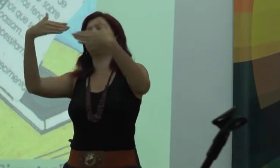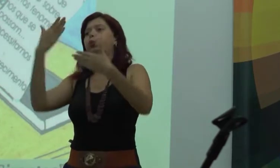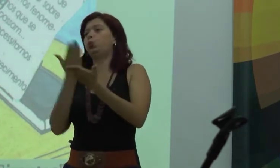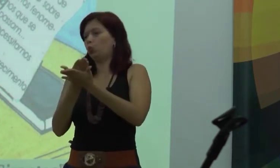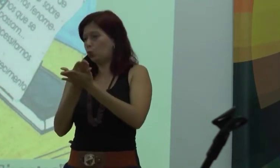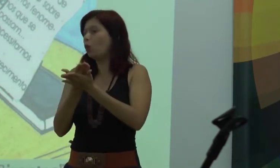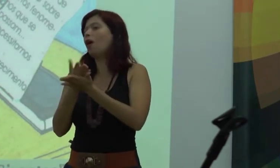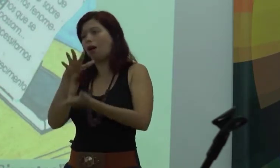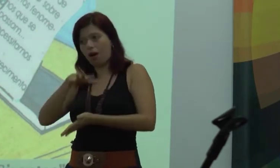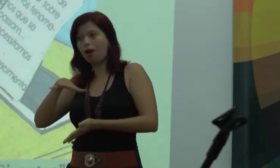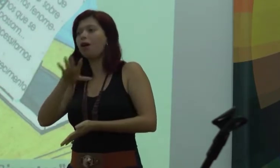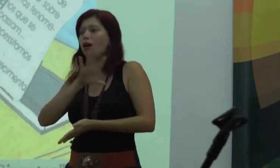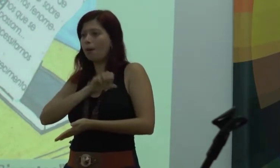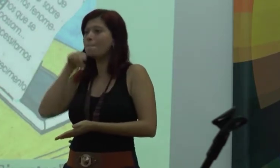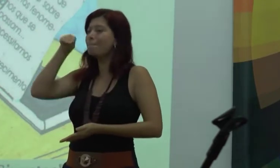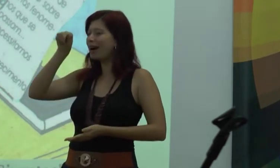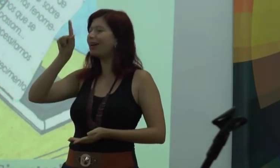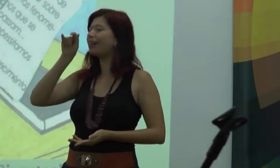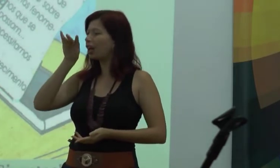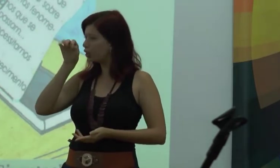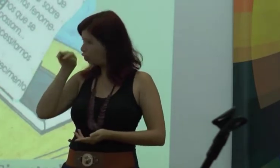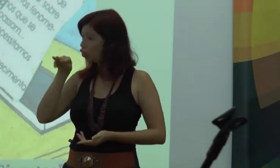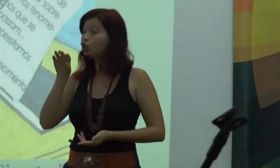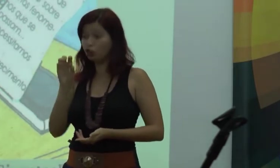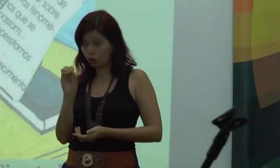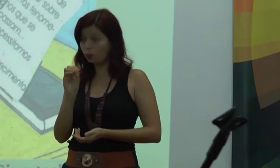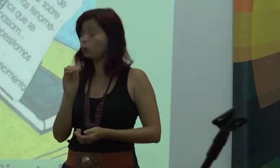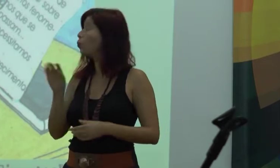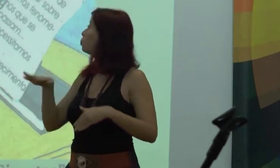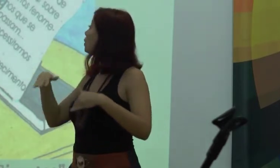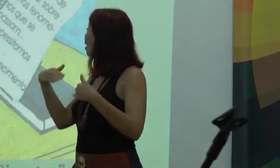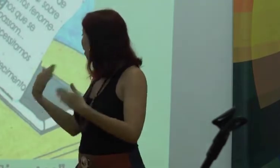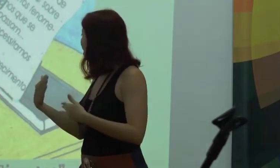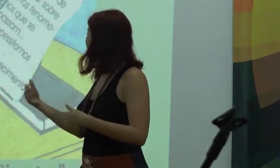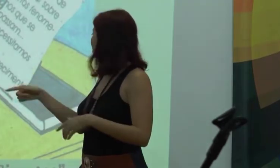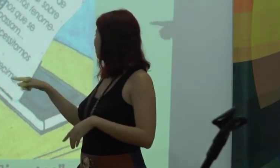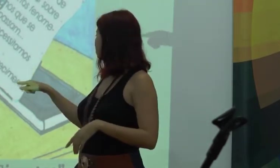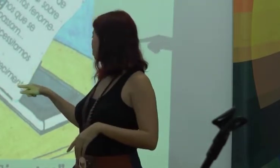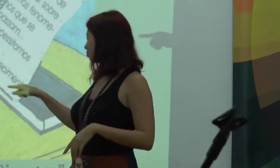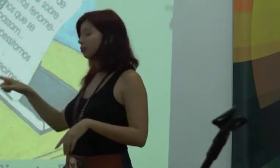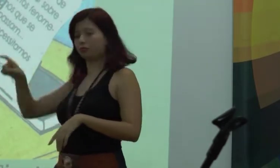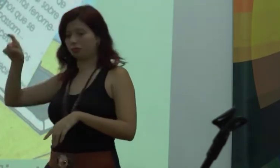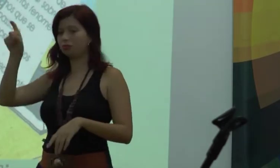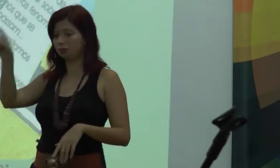seria importante desenvolver um estudo nessa área de magnetismo.